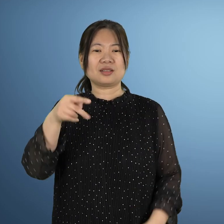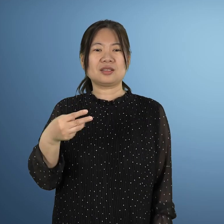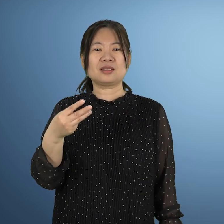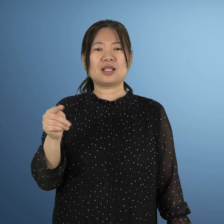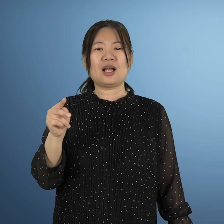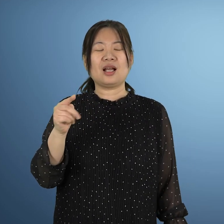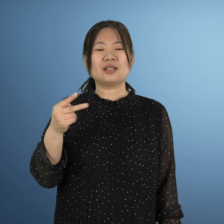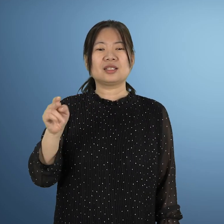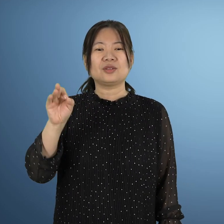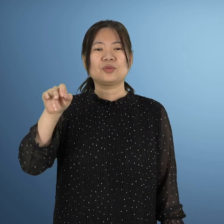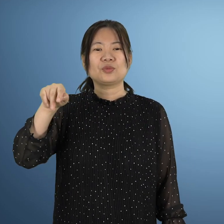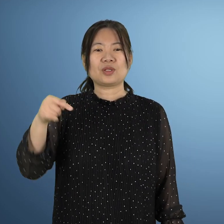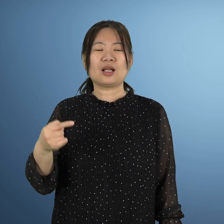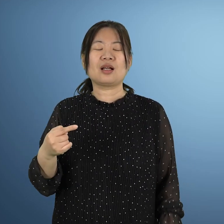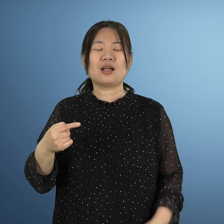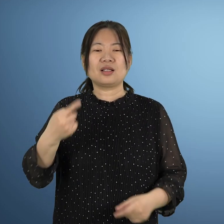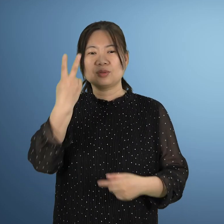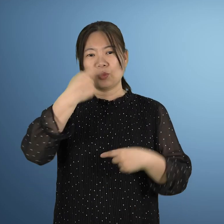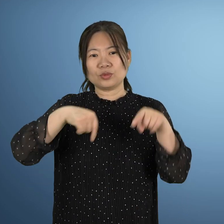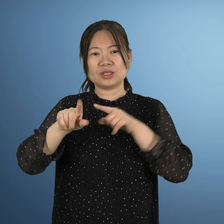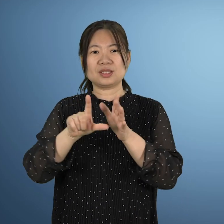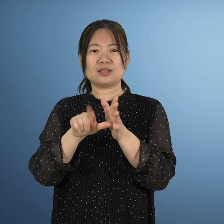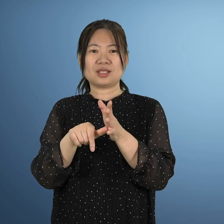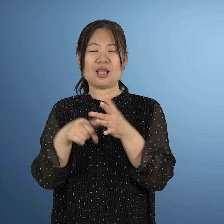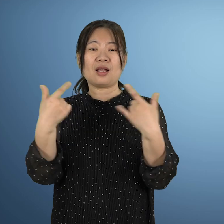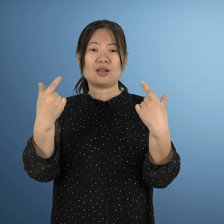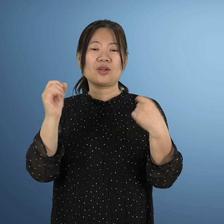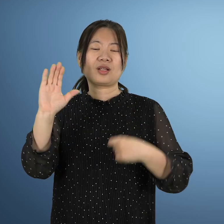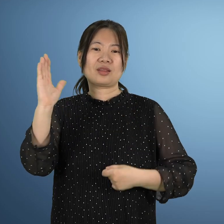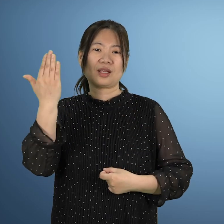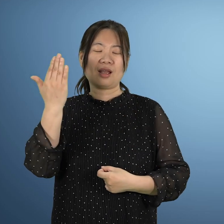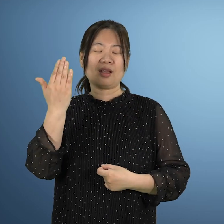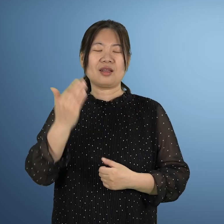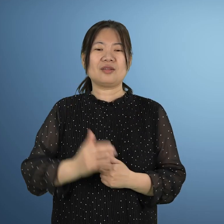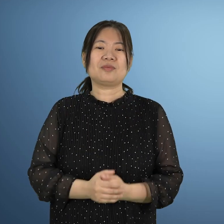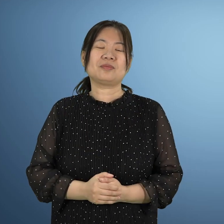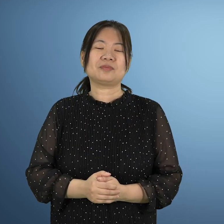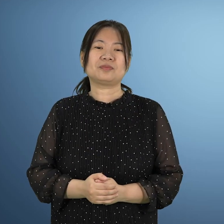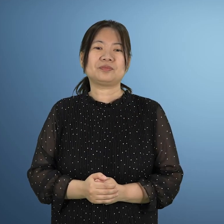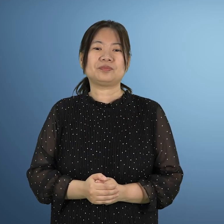글라우디오가 통치하던 때에 그렇게 되니라. 흉년이,